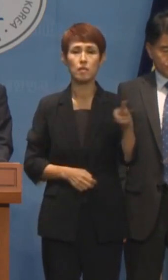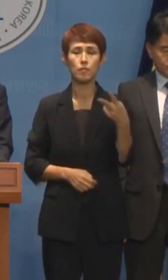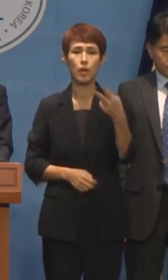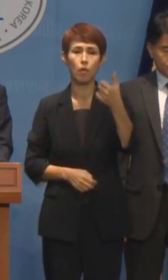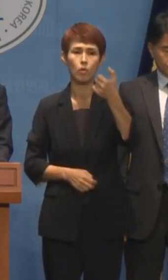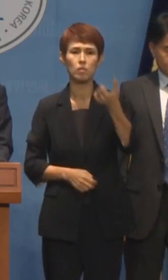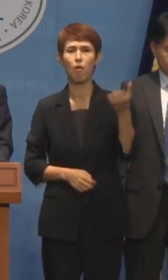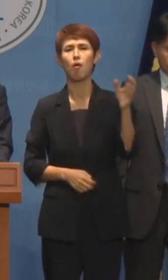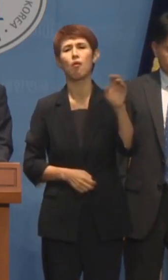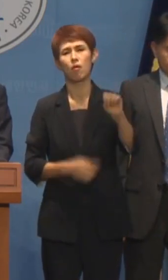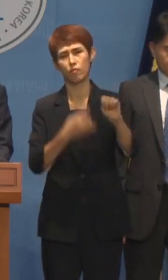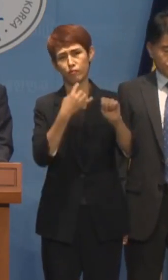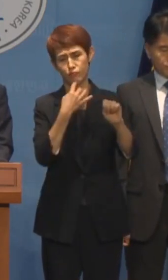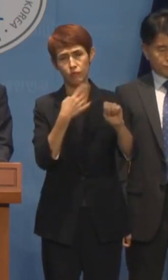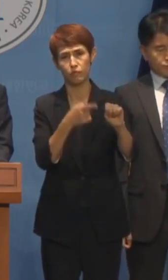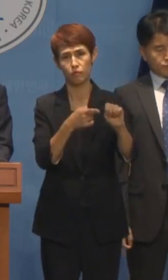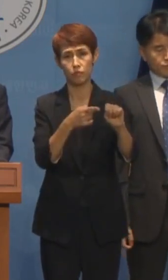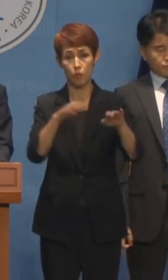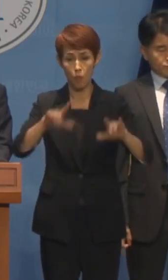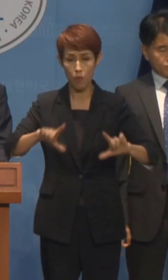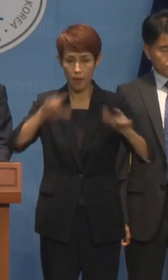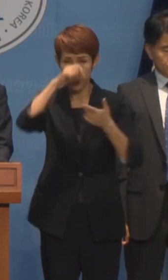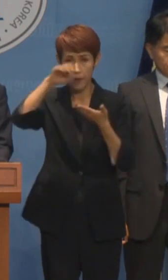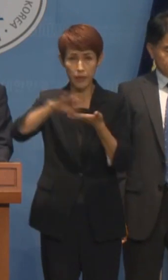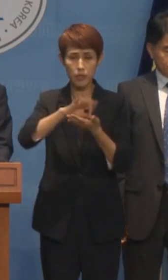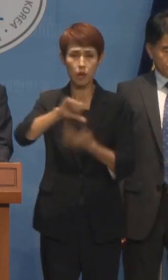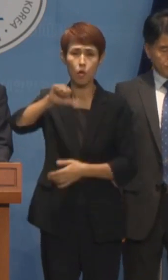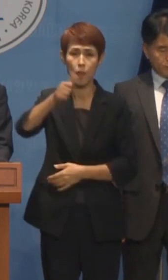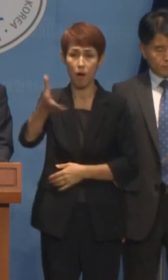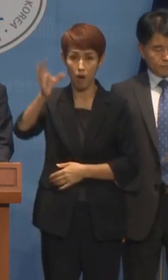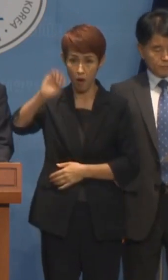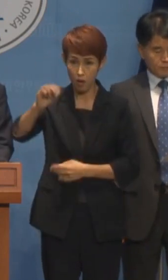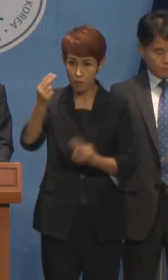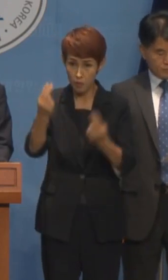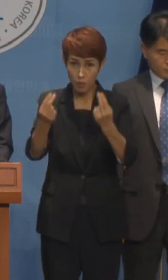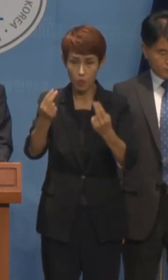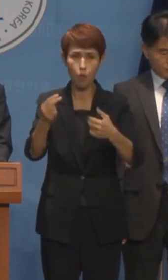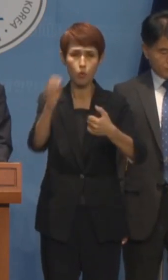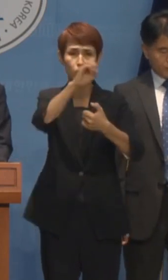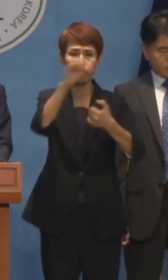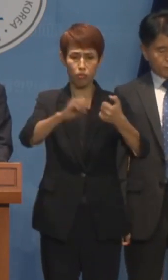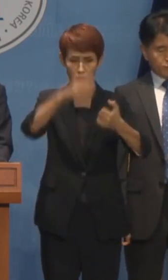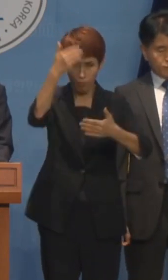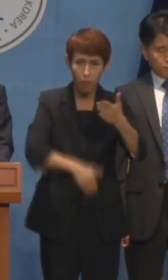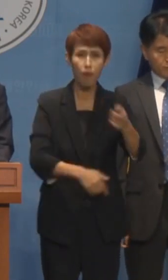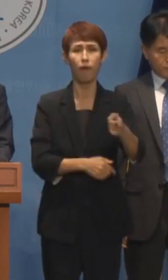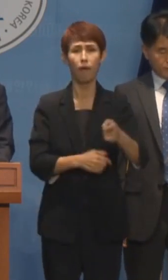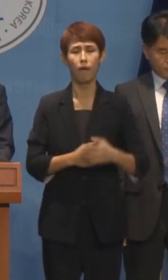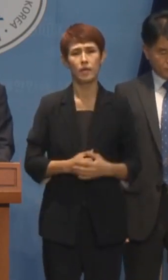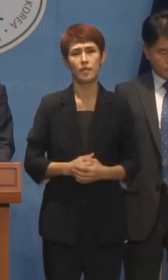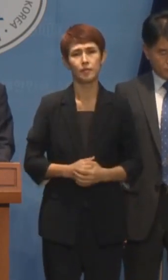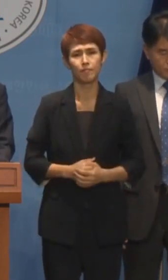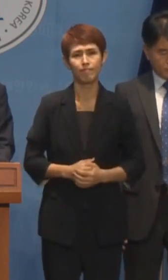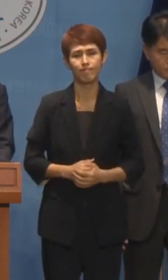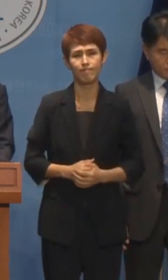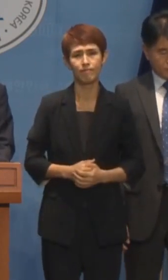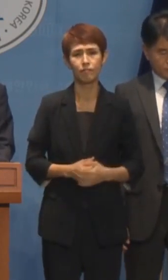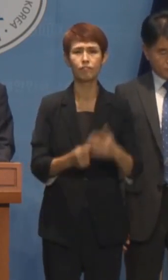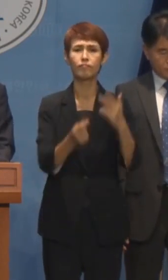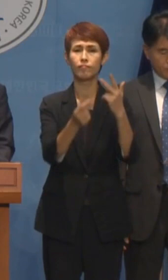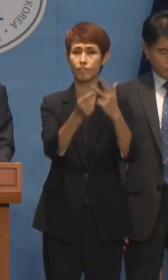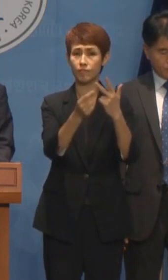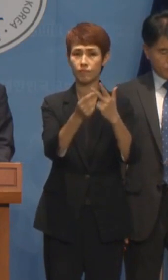250억 원에 불과하여 올해 예산 500억 원 대비 50%나 삭감되었다.